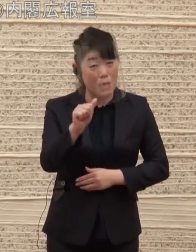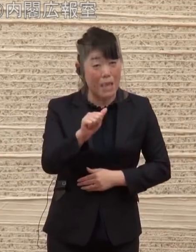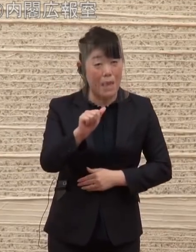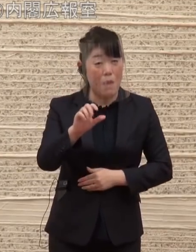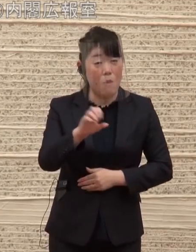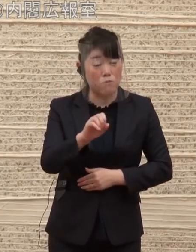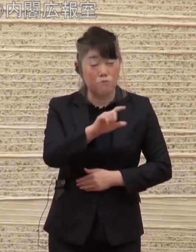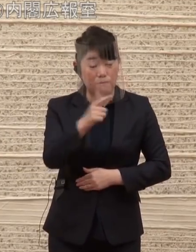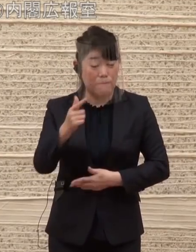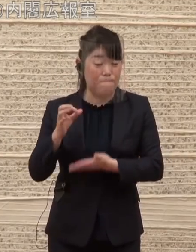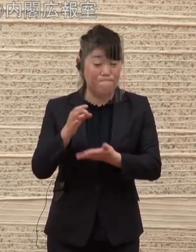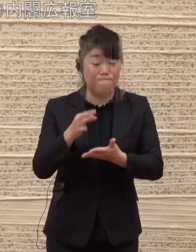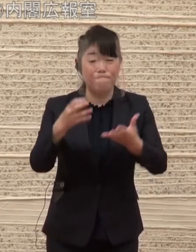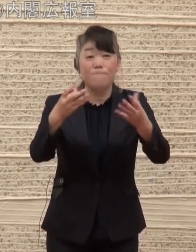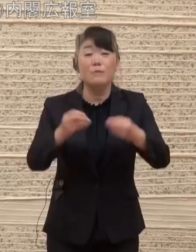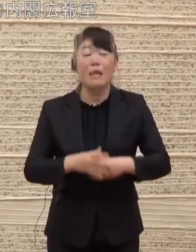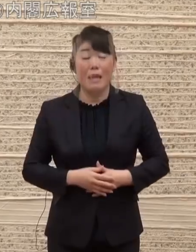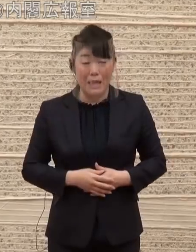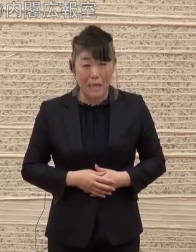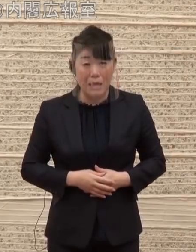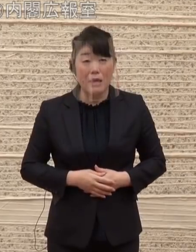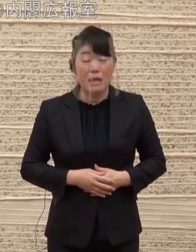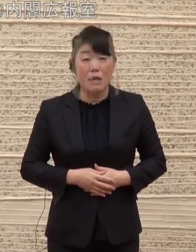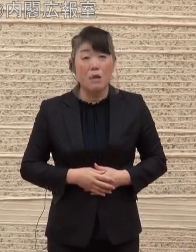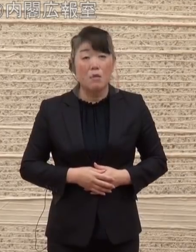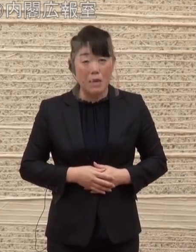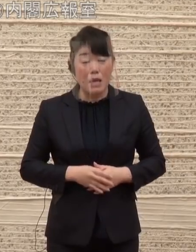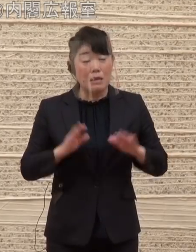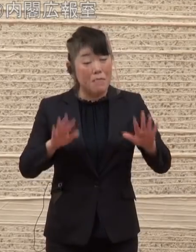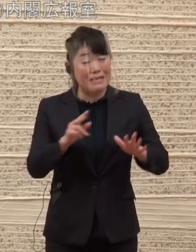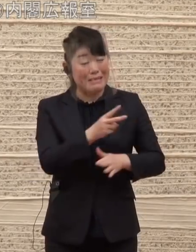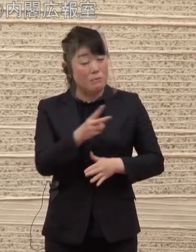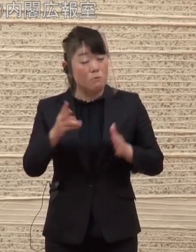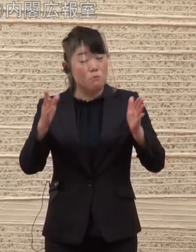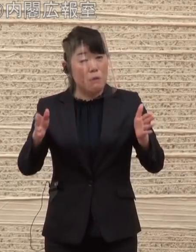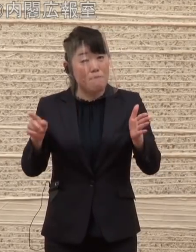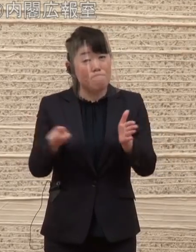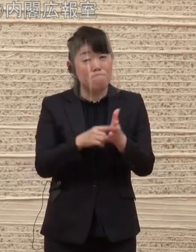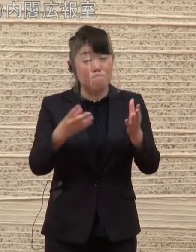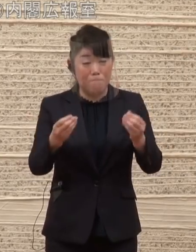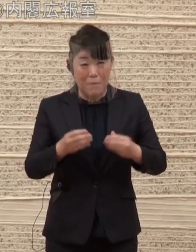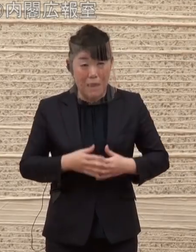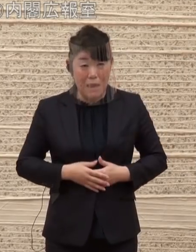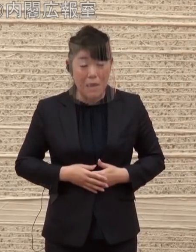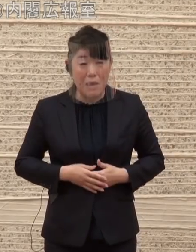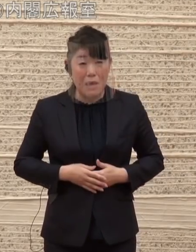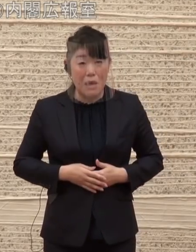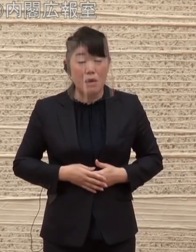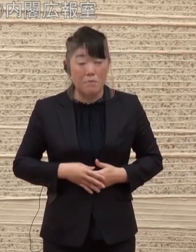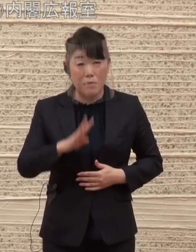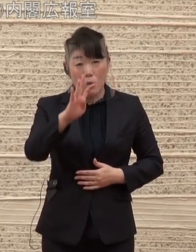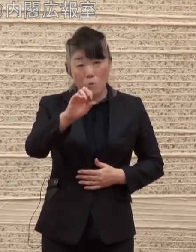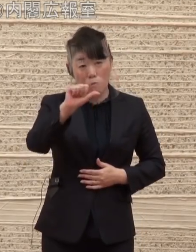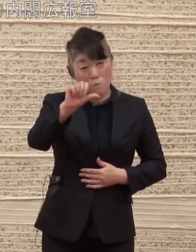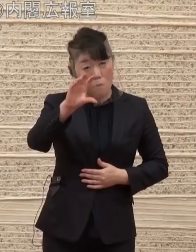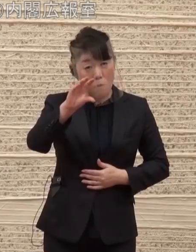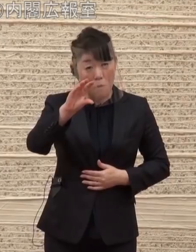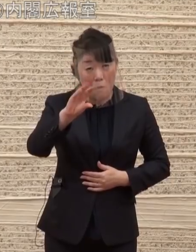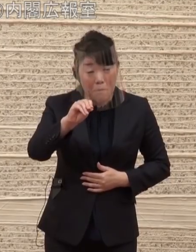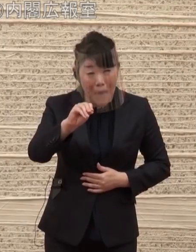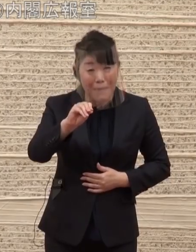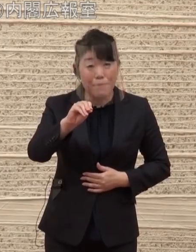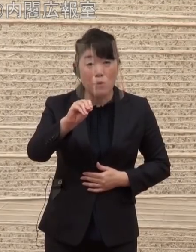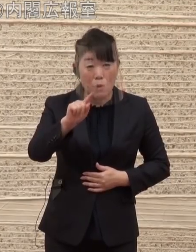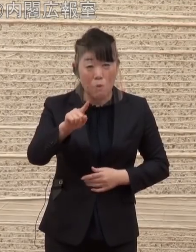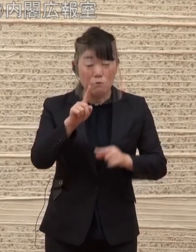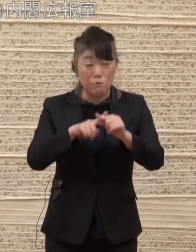25日でありますがですからプレーンに金華市大と2週間ということになりますが45万の中小